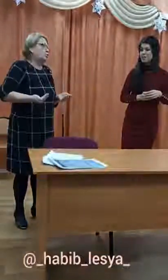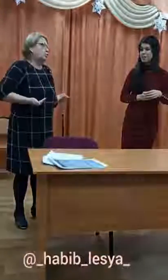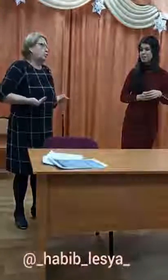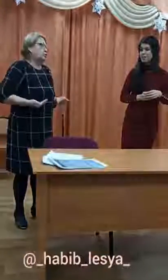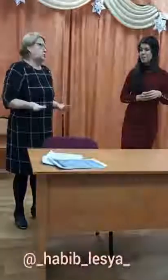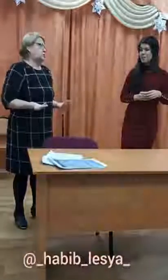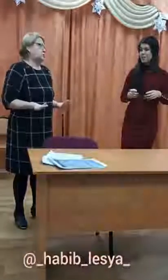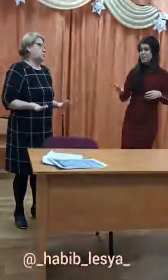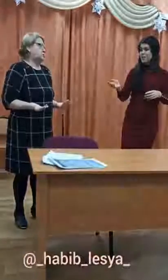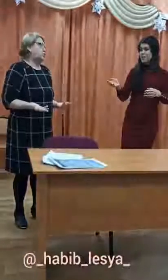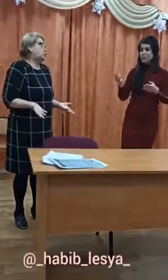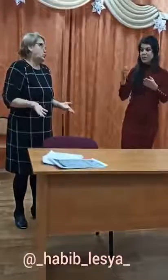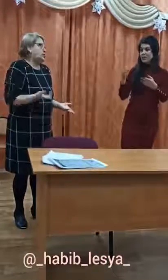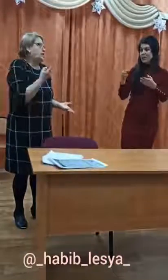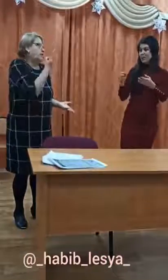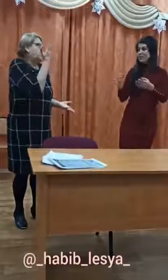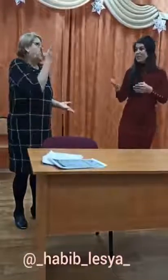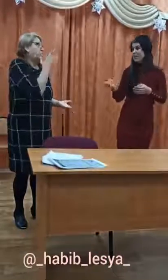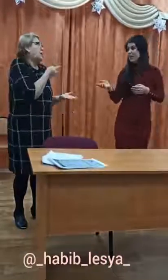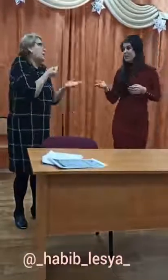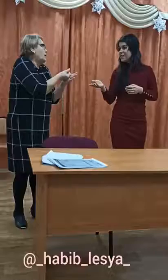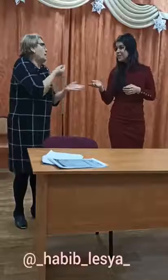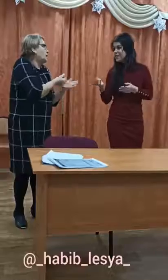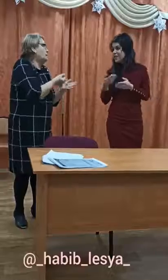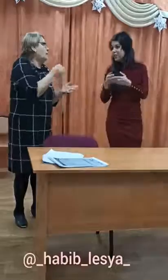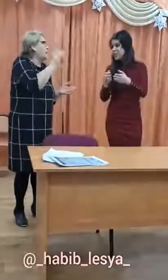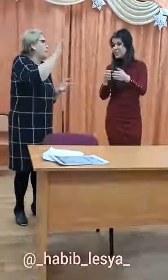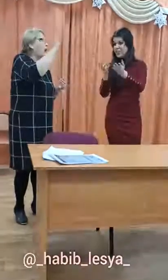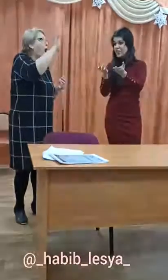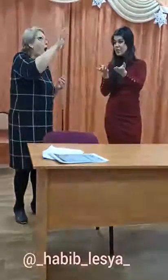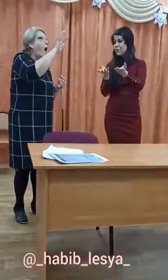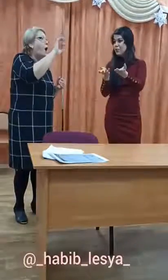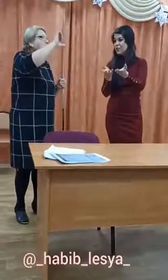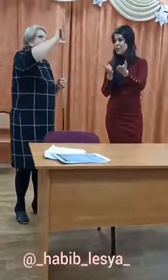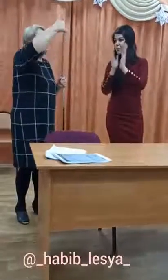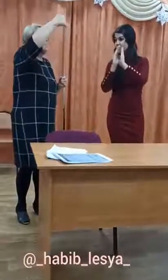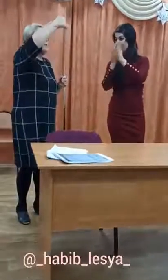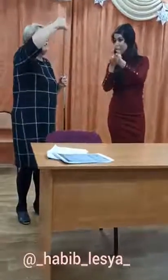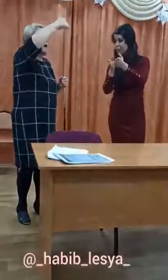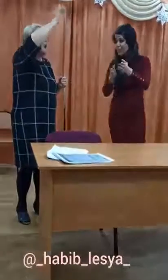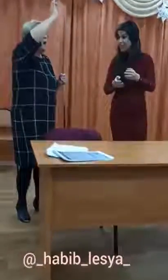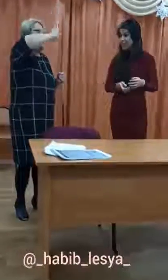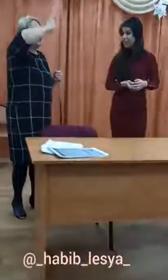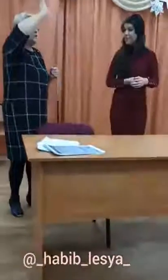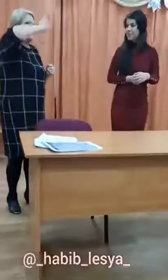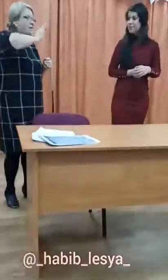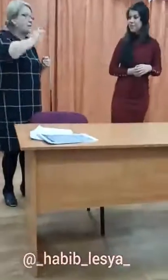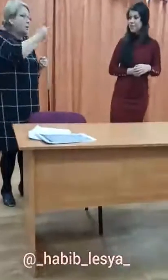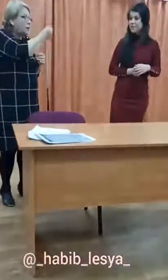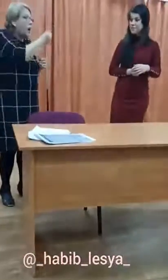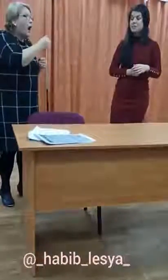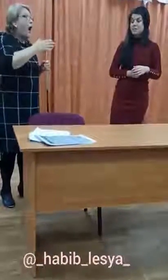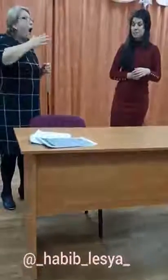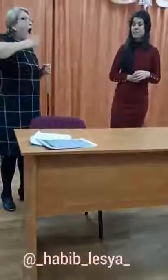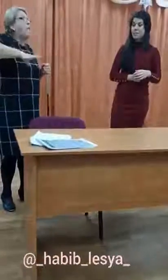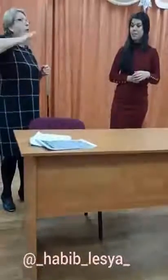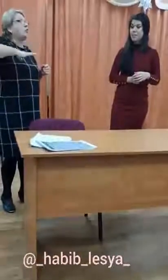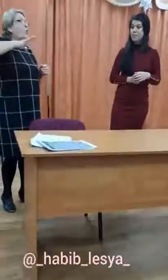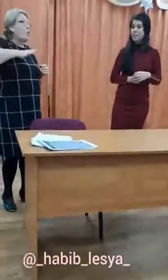платить. И потом проценты считаешь, а ты касаешь одну квартиру. Банку подарил проценты, а